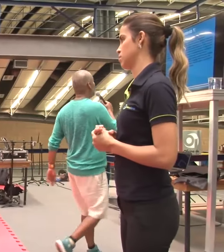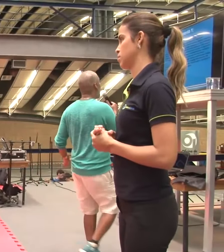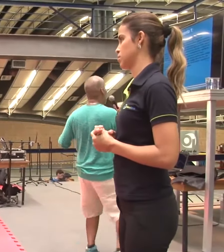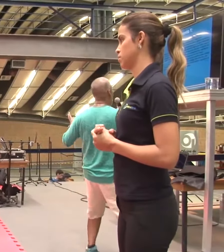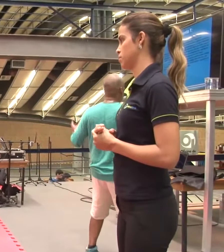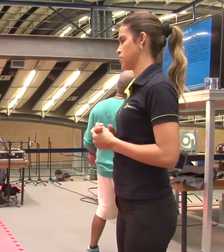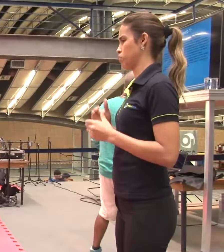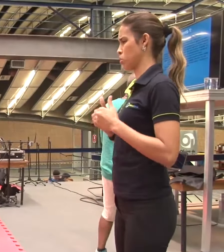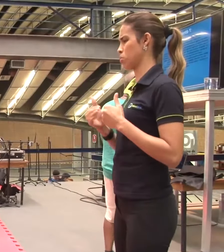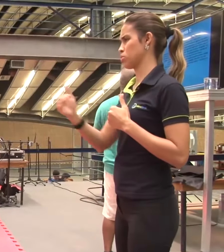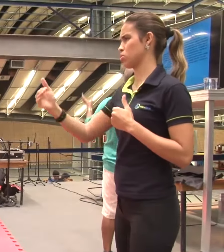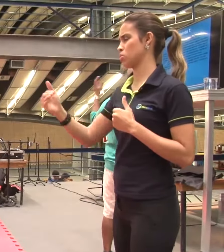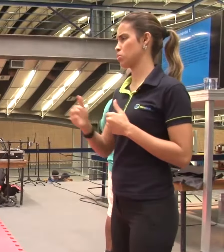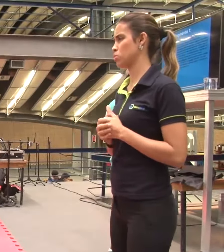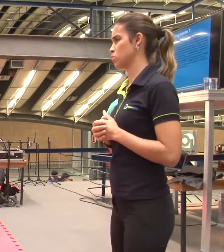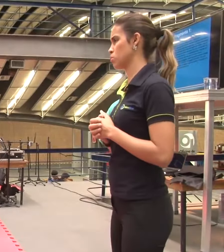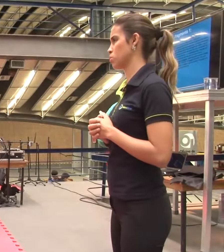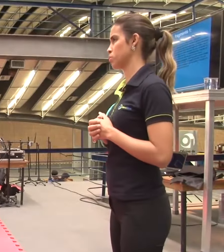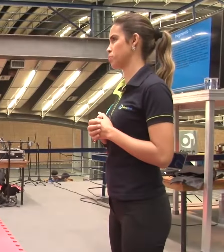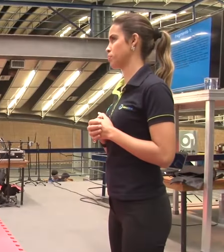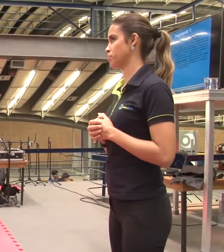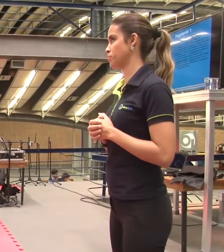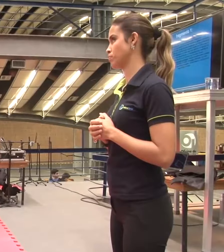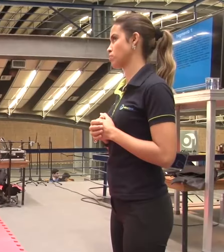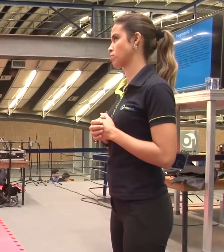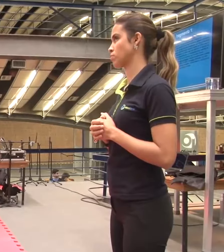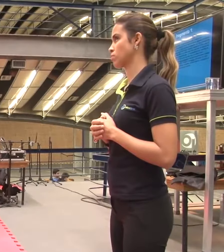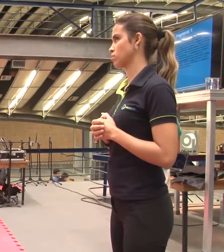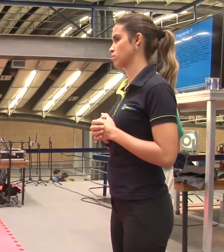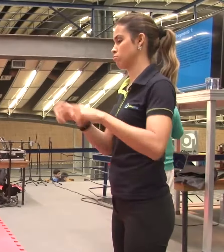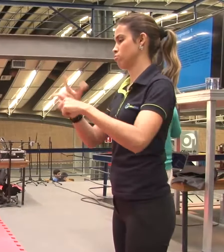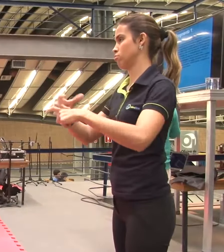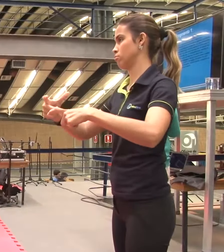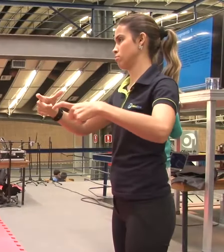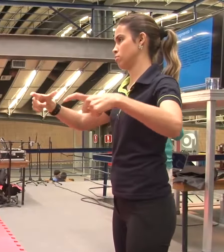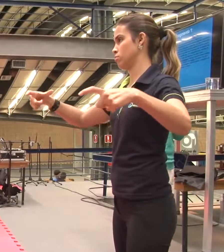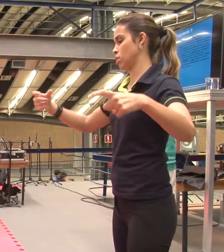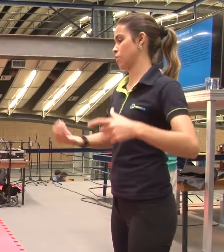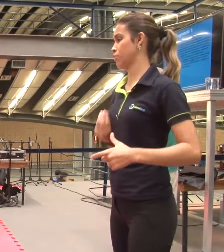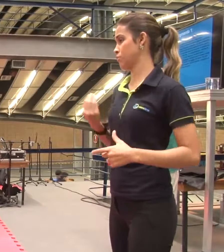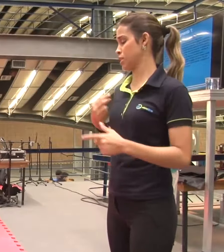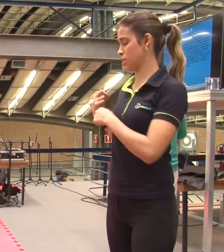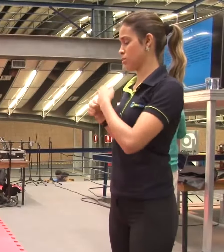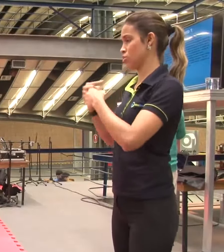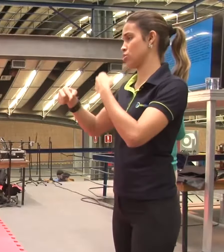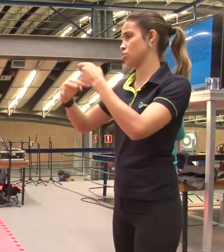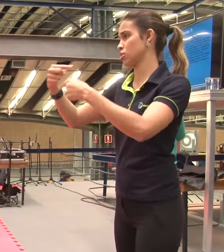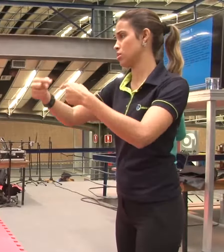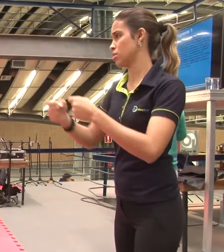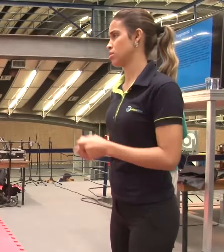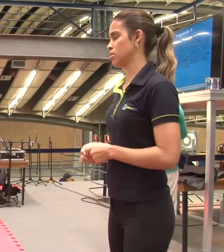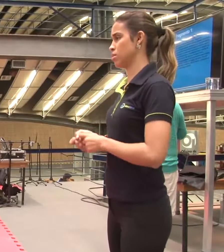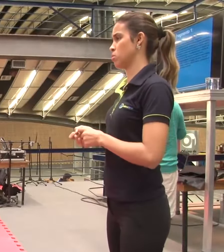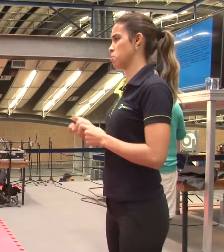Começou a minocar, a esverdear e a crescer um mundo, uma coisa viva, uma geração que parecia brotar